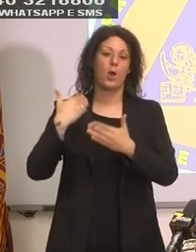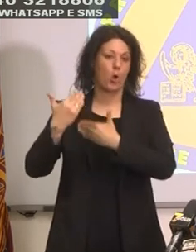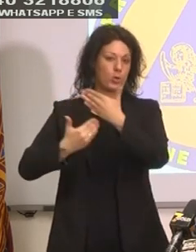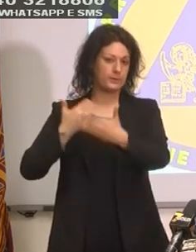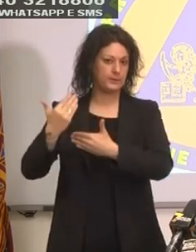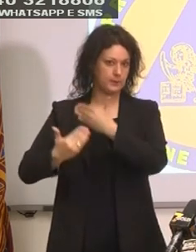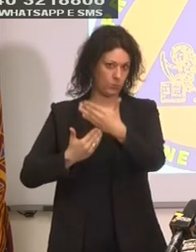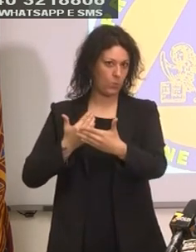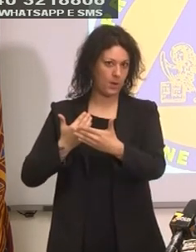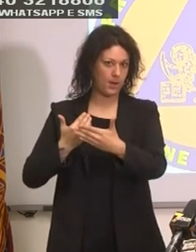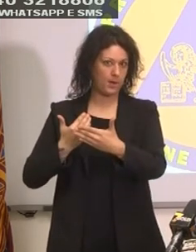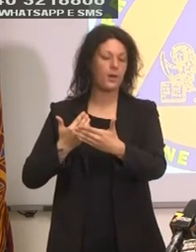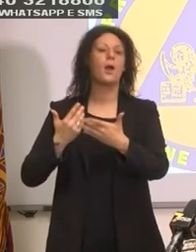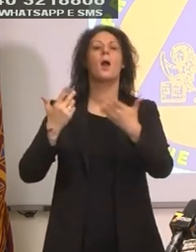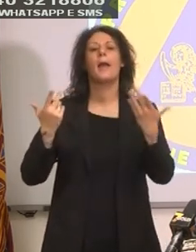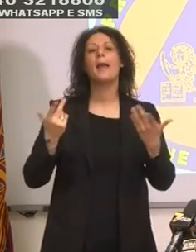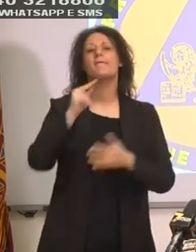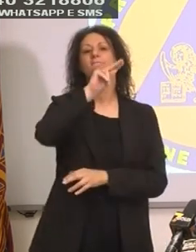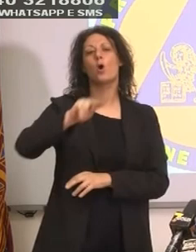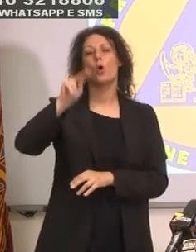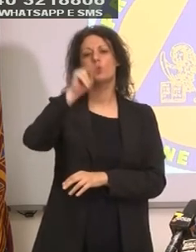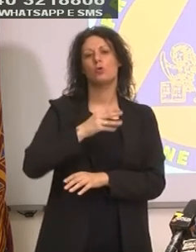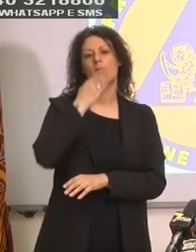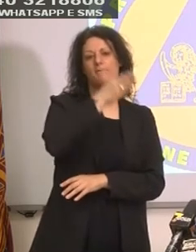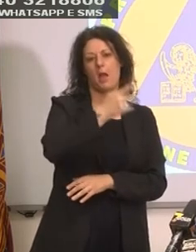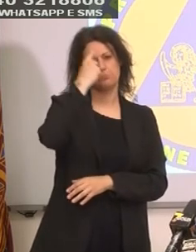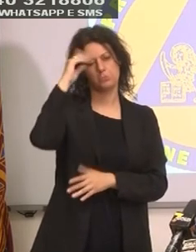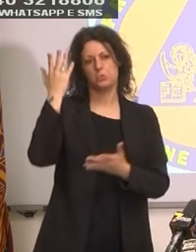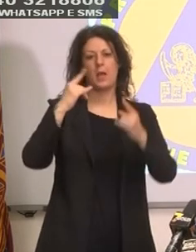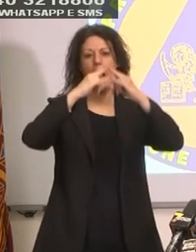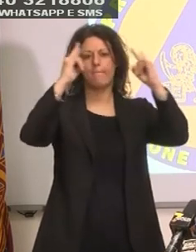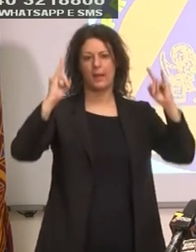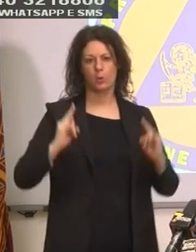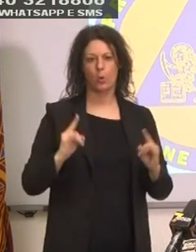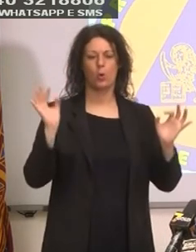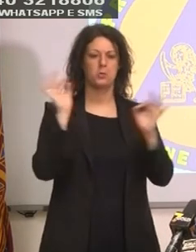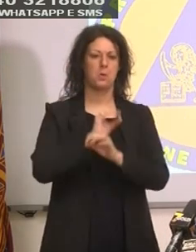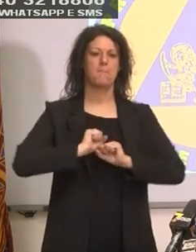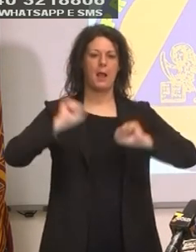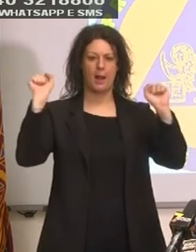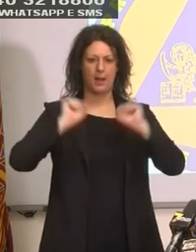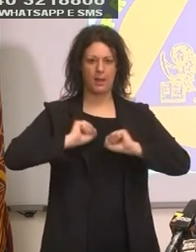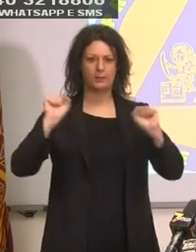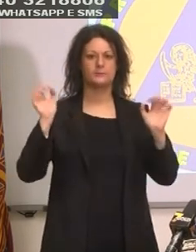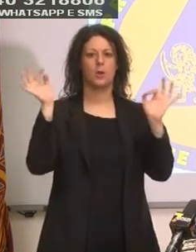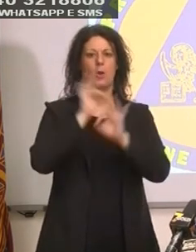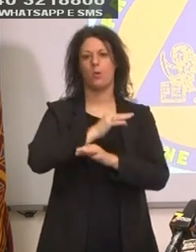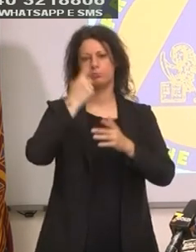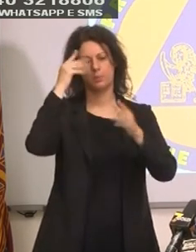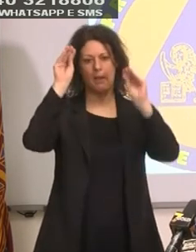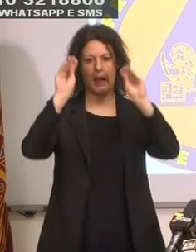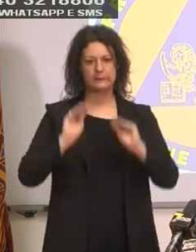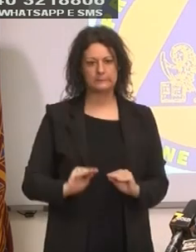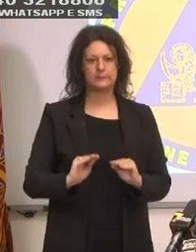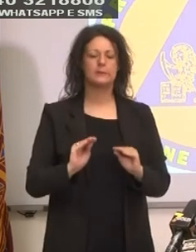la sosterrò, è di andare nei capannoni, nei magazzini, nelle palestre, insomma, penso che riusciamo